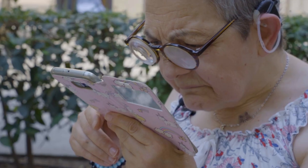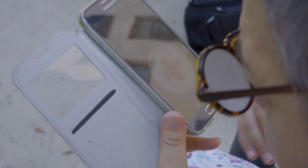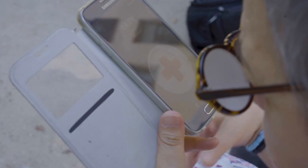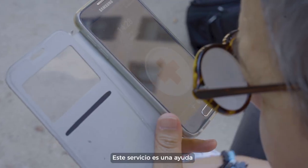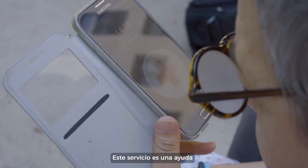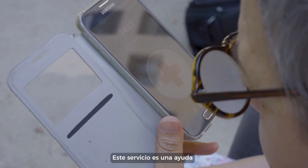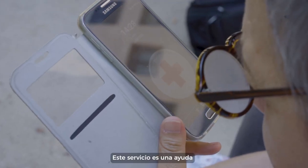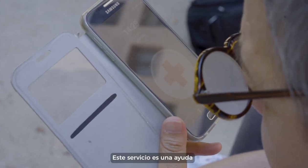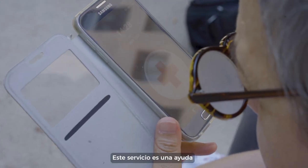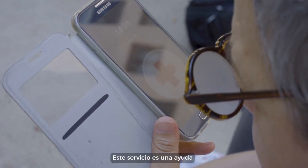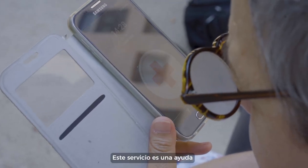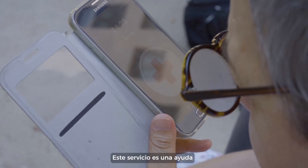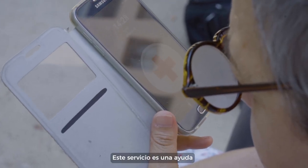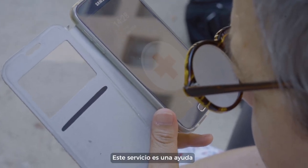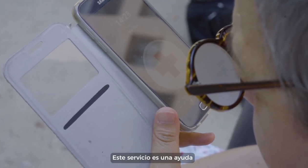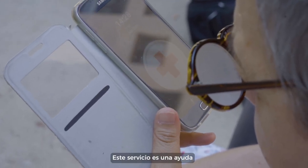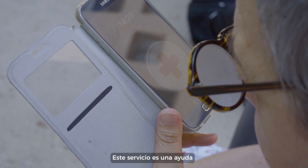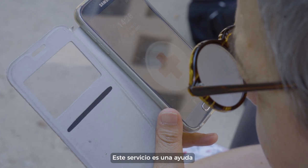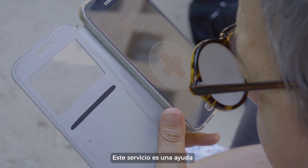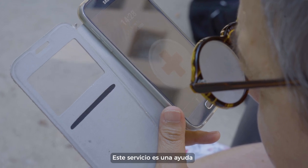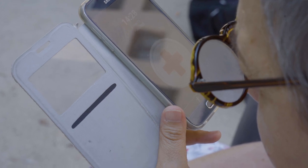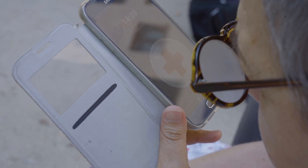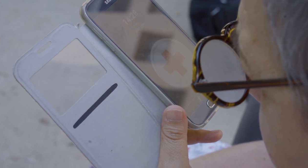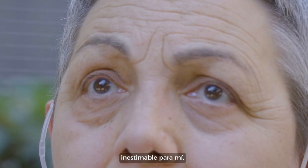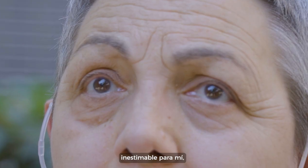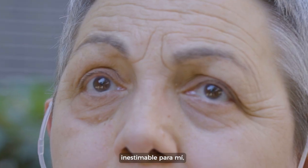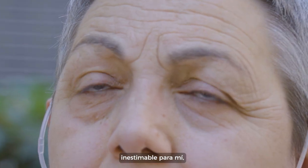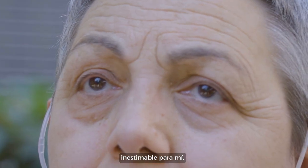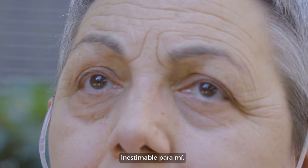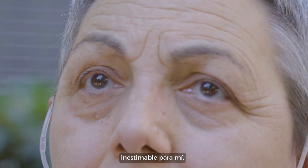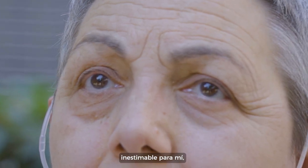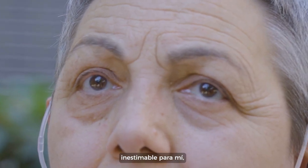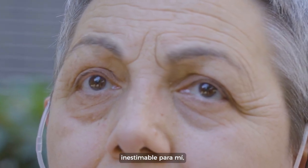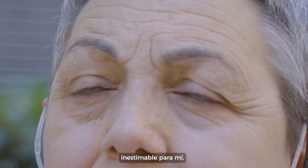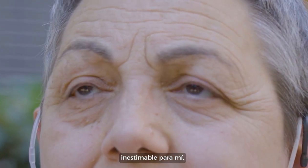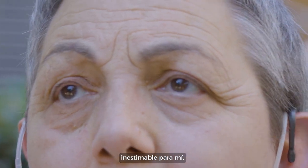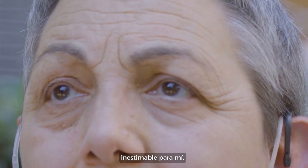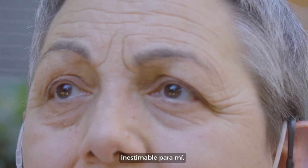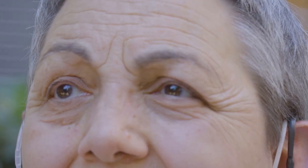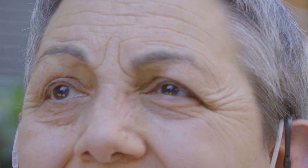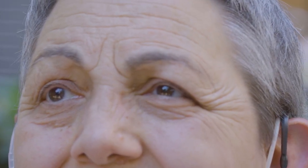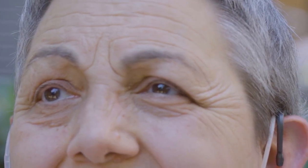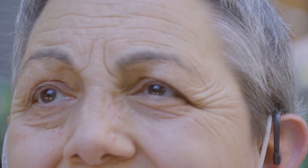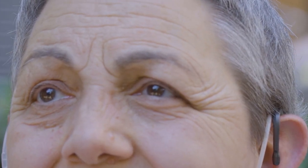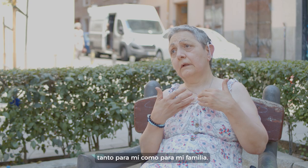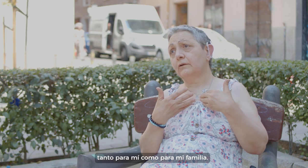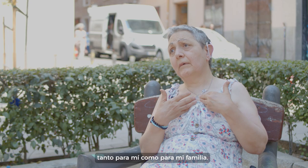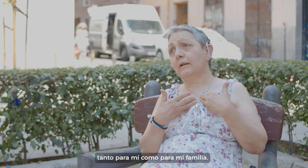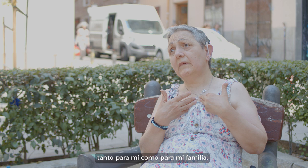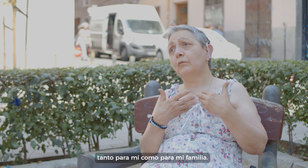Este servicio es una ayuda inestimable para mí, tanto para mí como